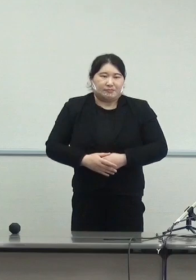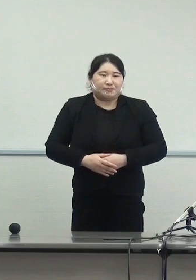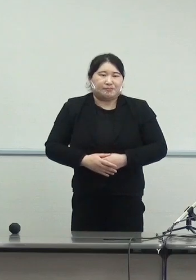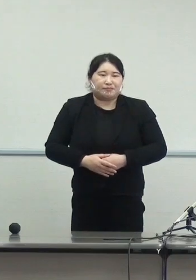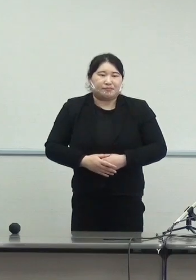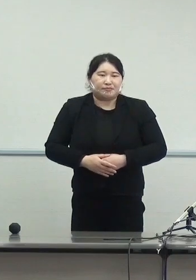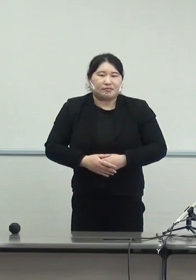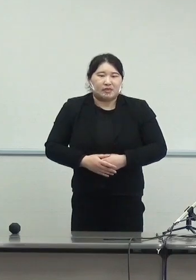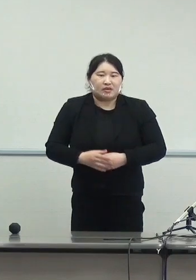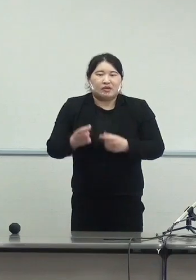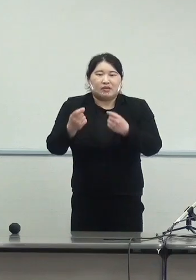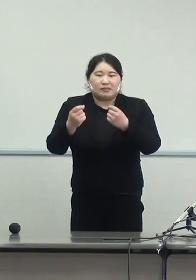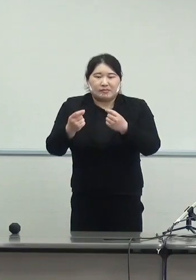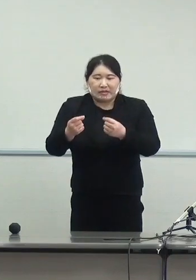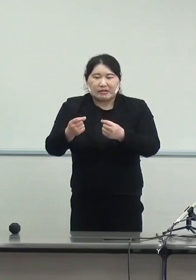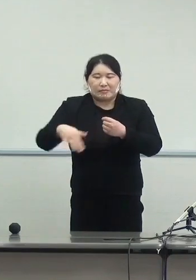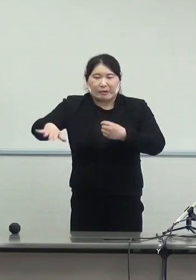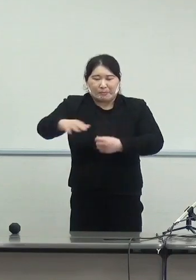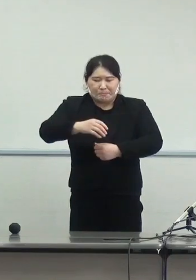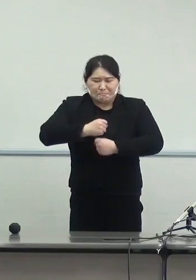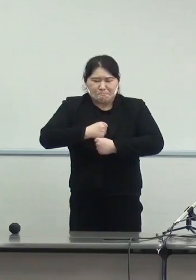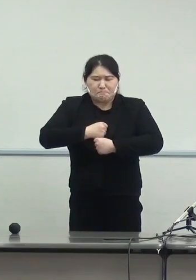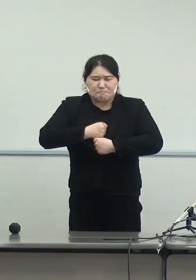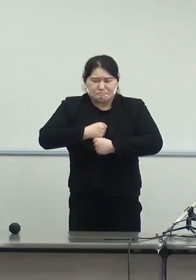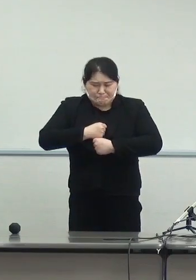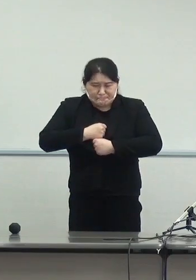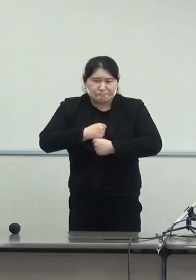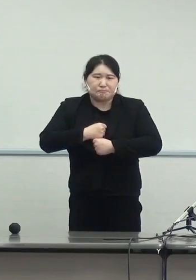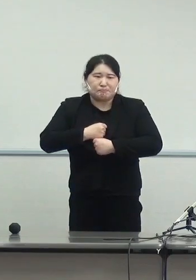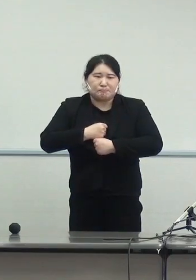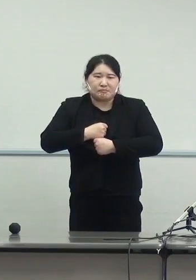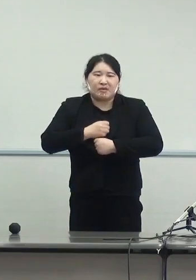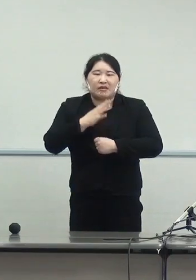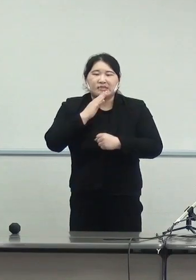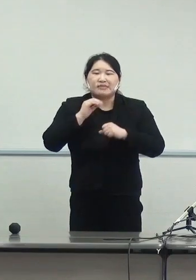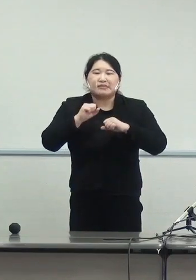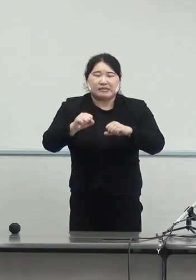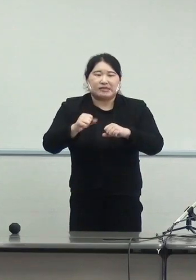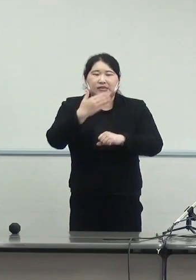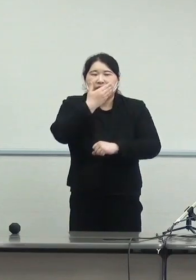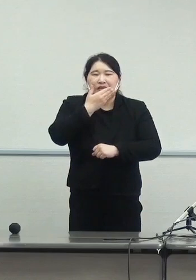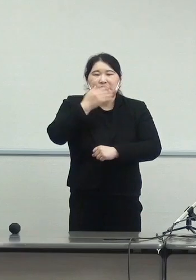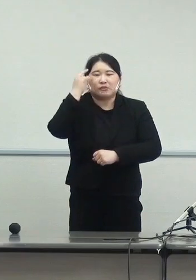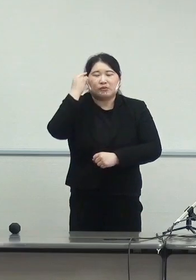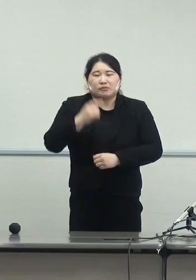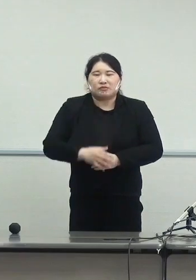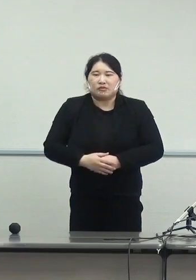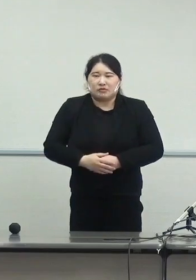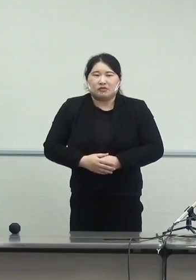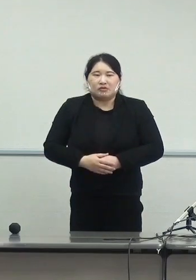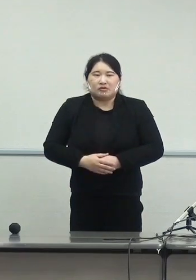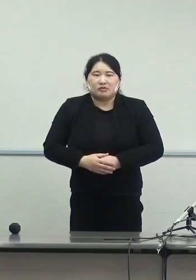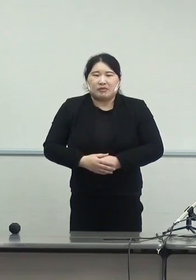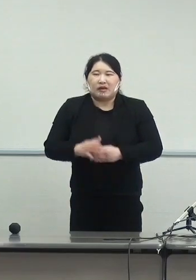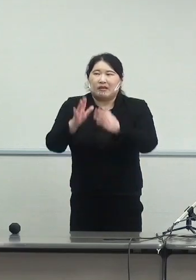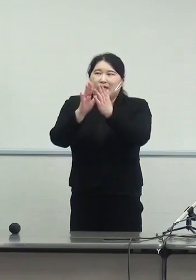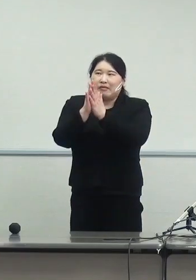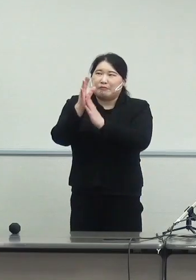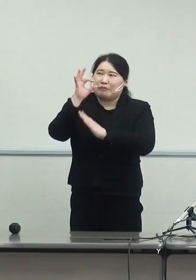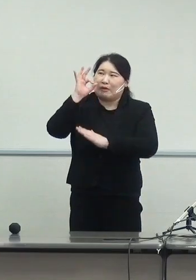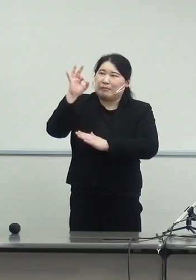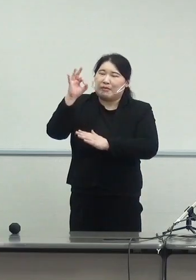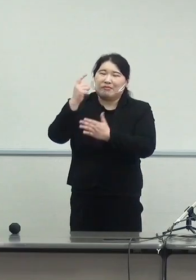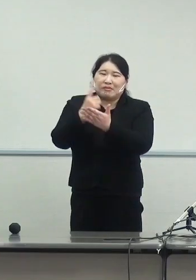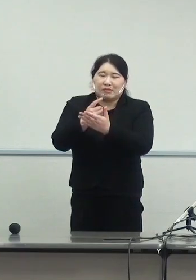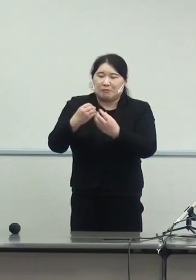にやはり留意いただくと、注意いただくということが大事だと思いますので、そういった意味では花から感染することは当